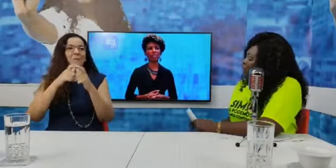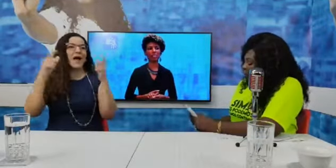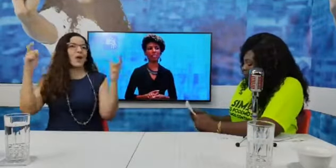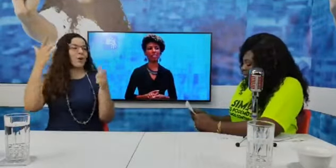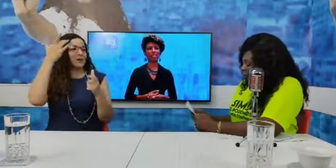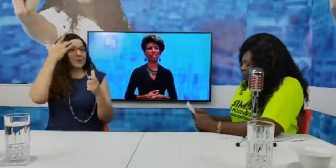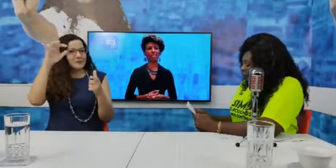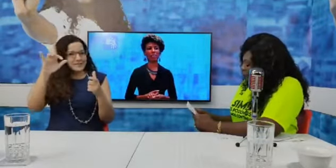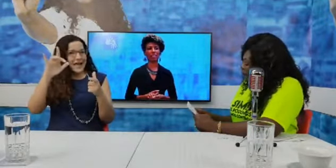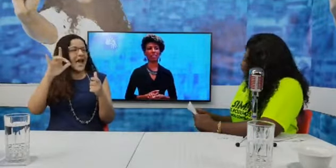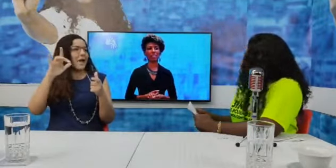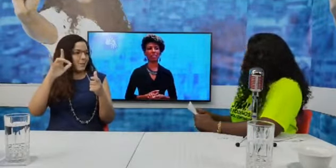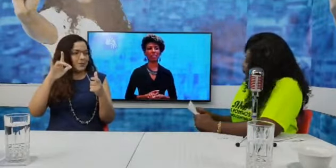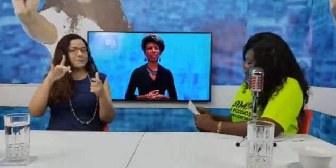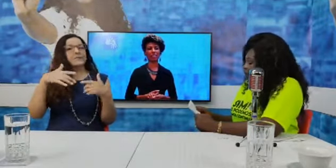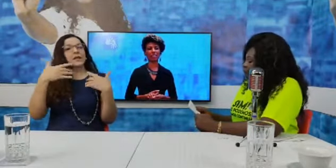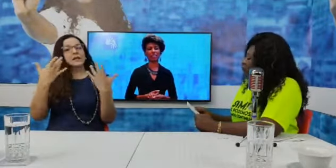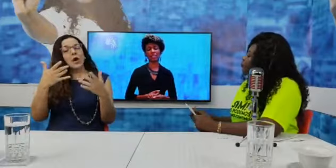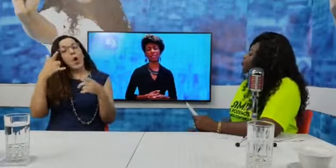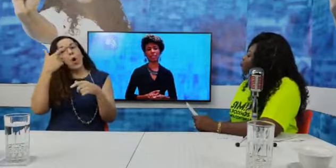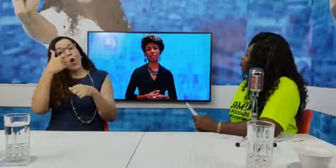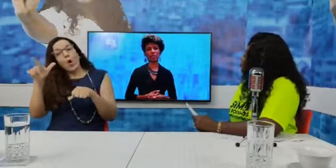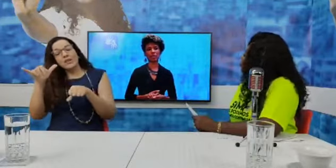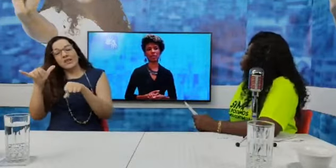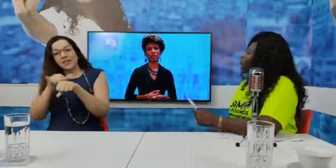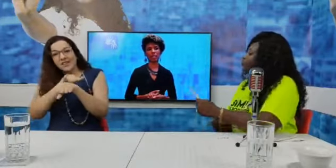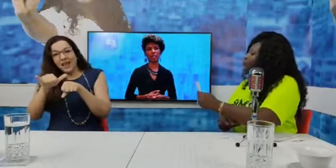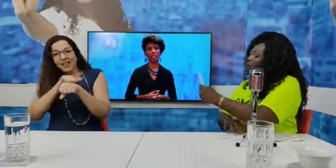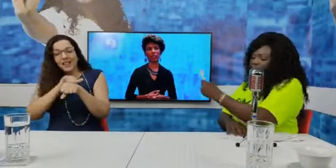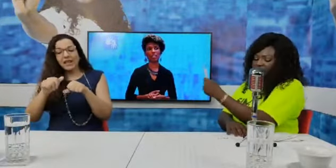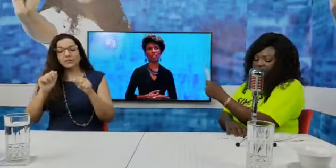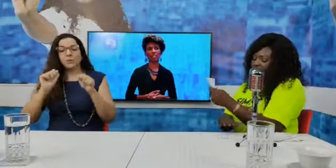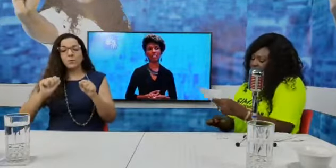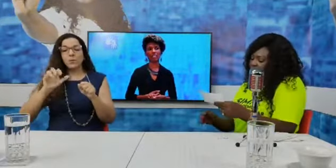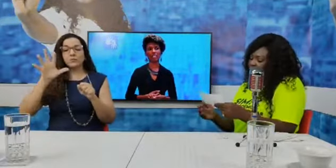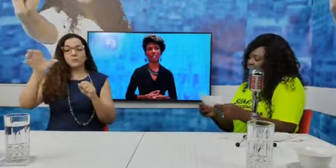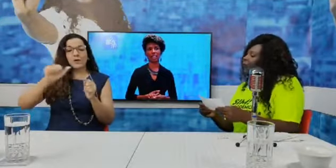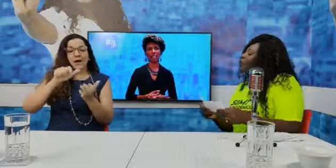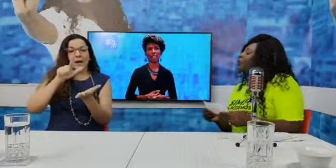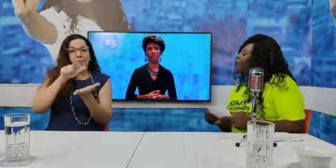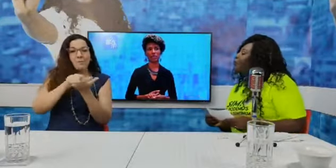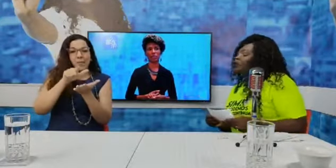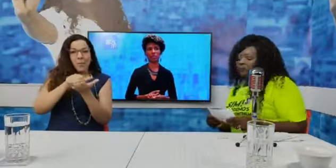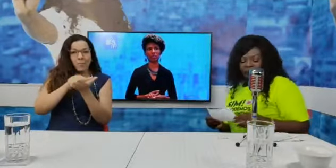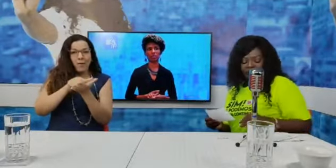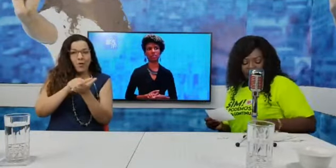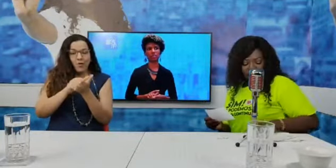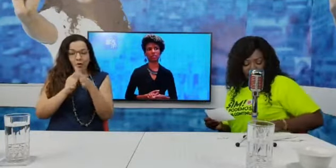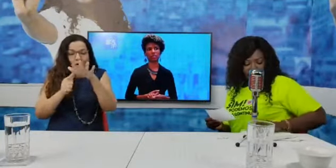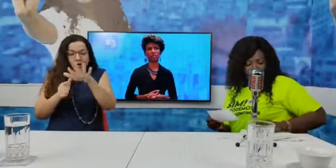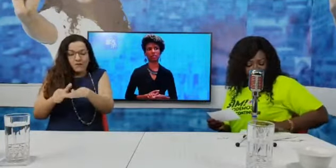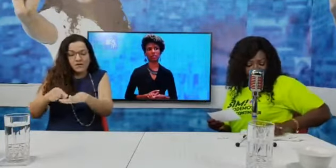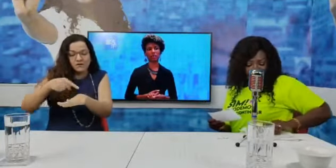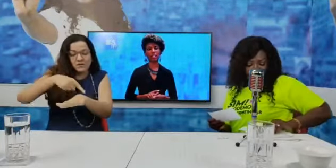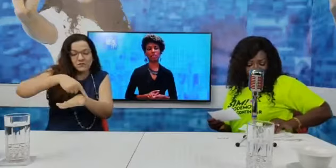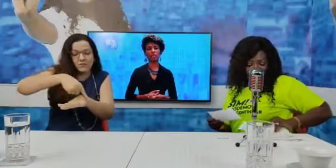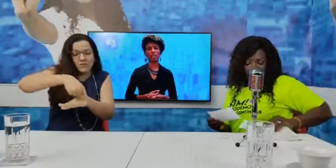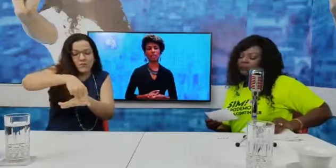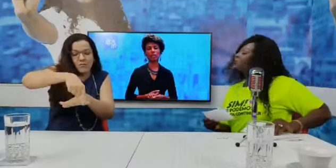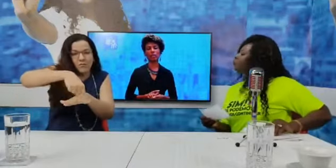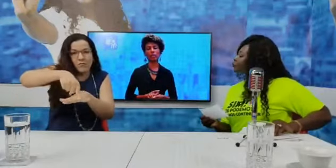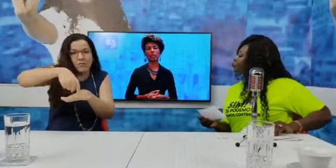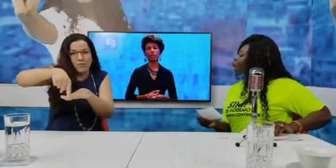Mas se não conseguir a comunicação, se a maioria das pessoas não souberem, como é que vai acontecer, né? Ela ajuda. Se não